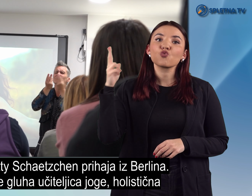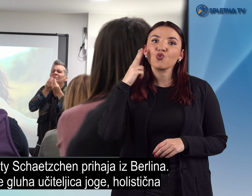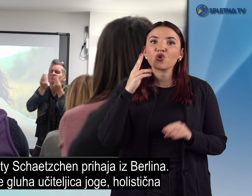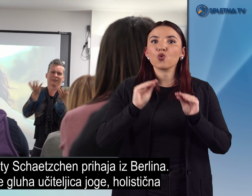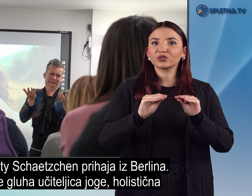Je gluha učiteljica joge, holistična zdravstvena praktikantka in trenerka.